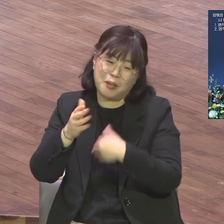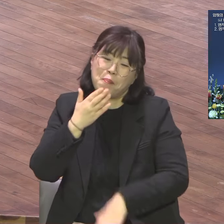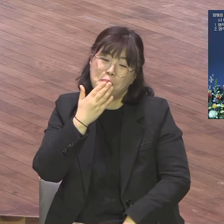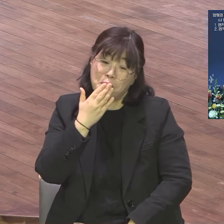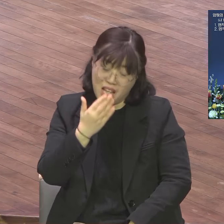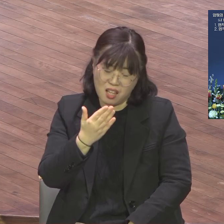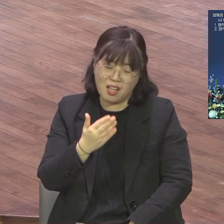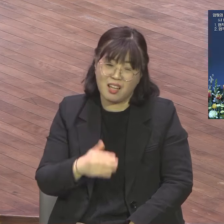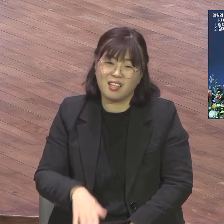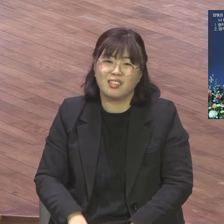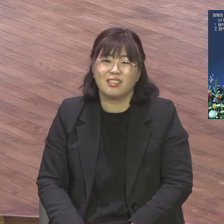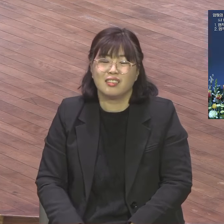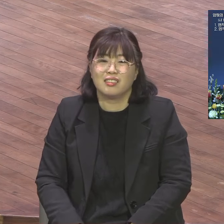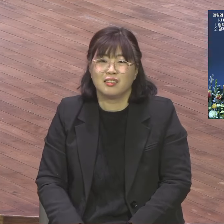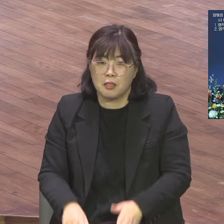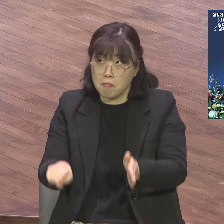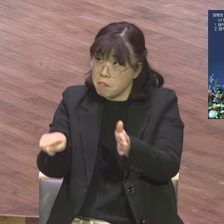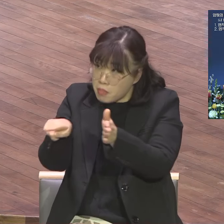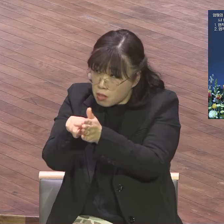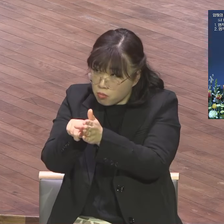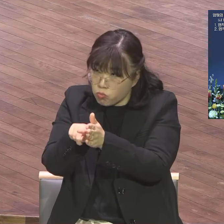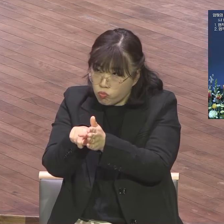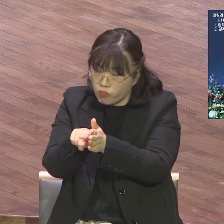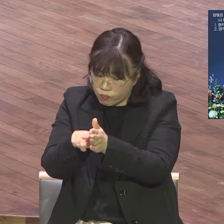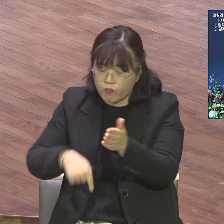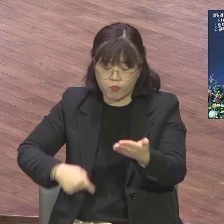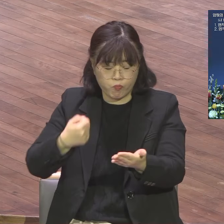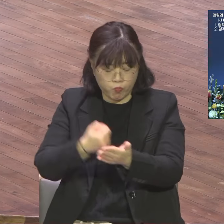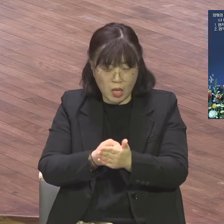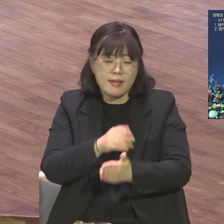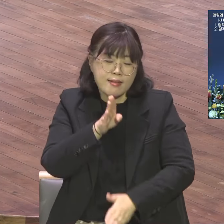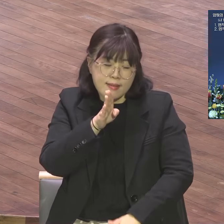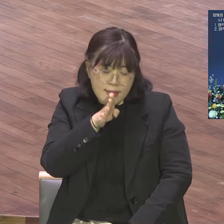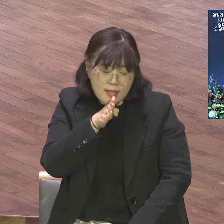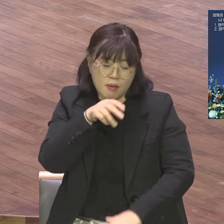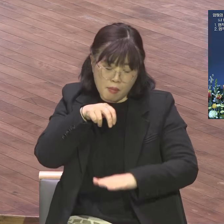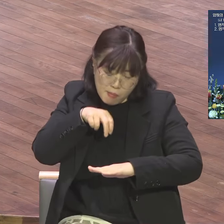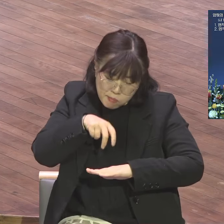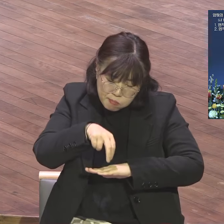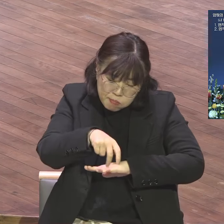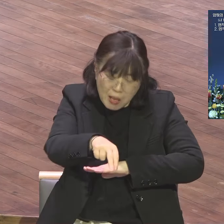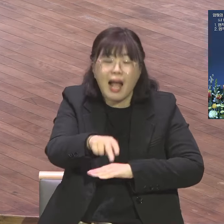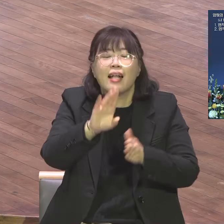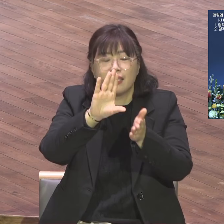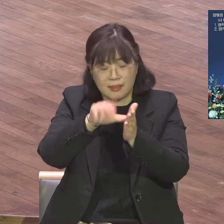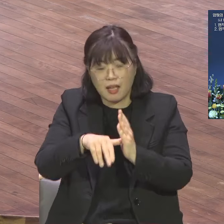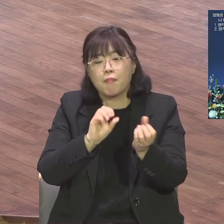있구나. 네. 말씀을 결단한 사람들에게만